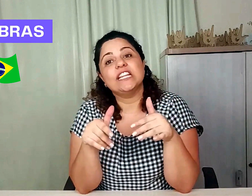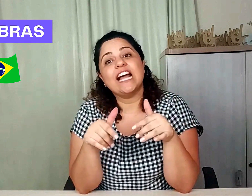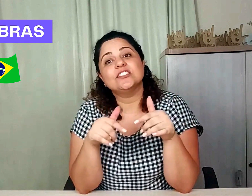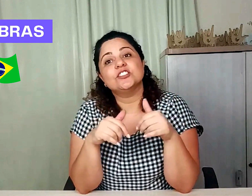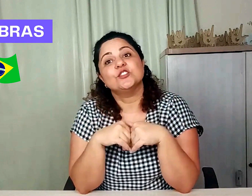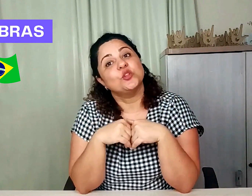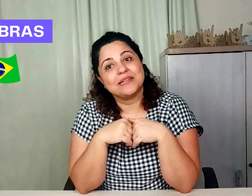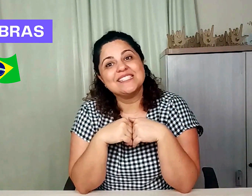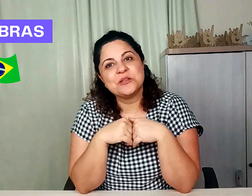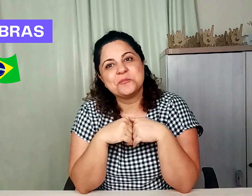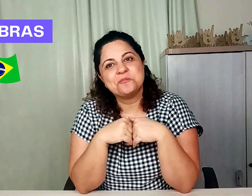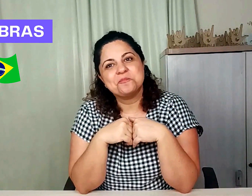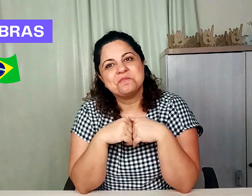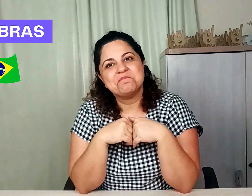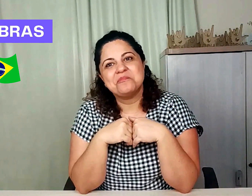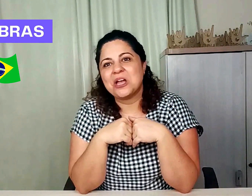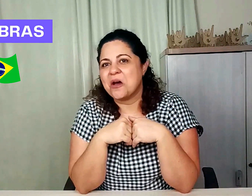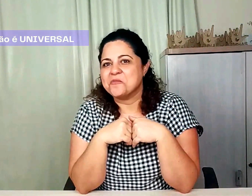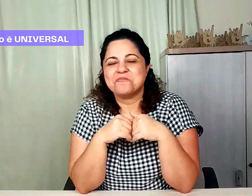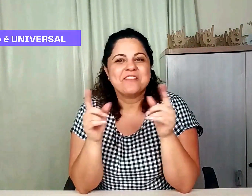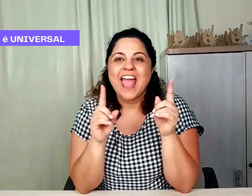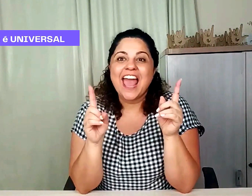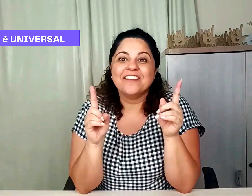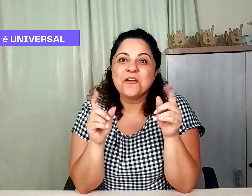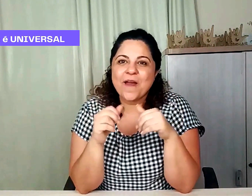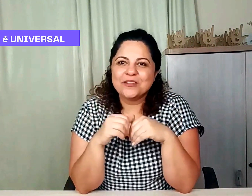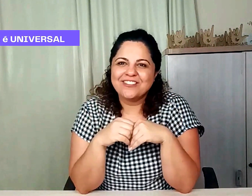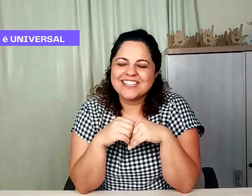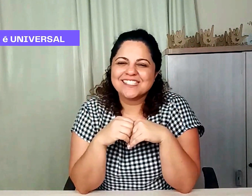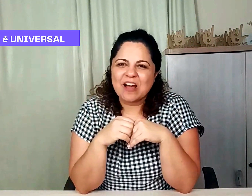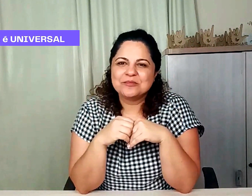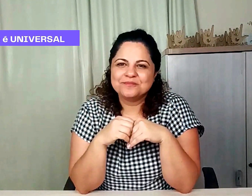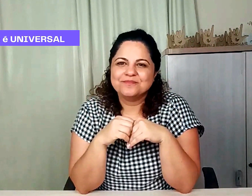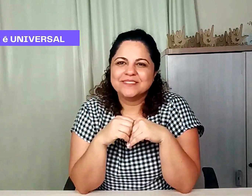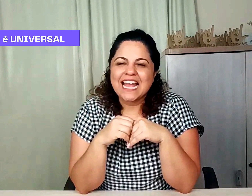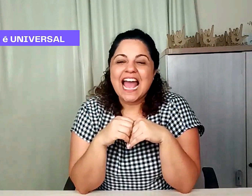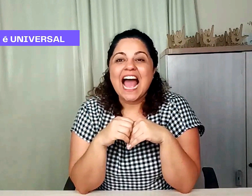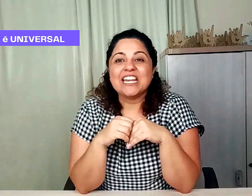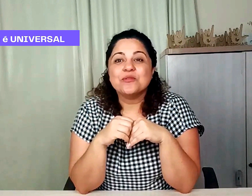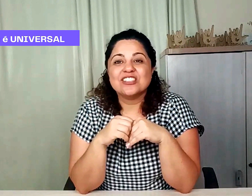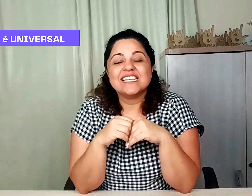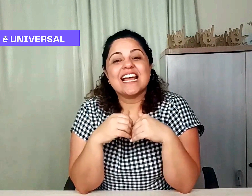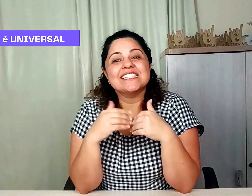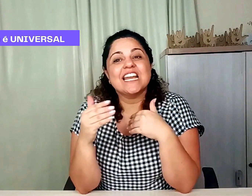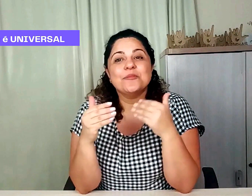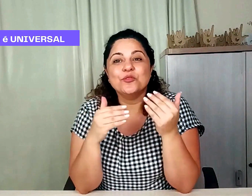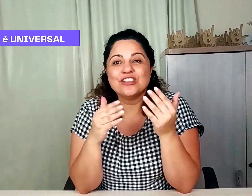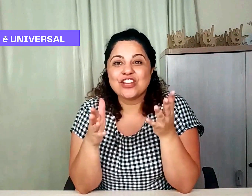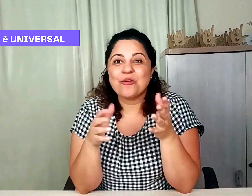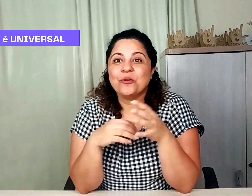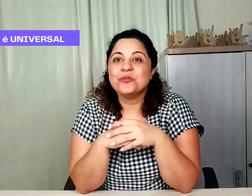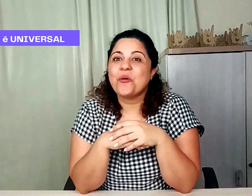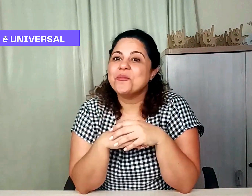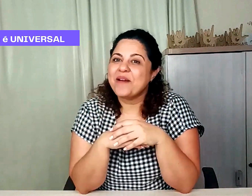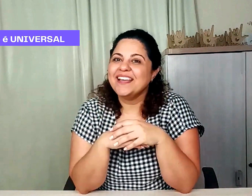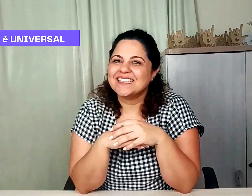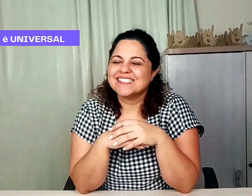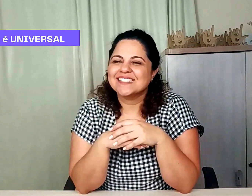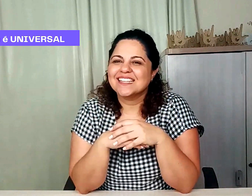comunidade no Brasil. Não, ela não é universal. A língua de sinais ela muda de acordo com o país.